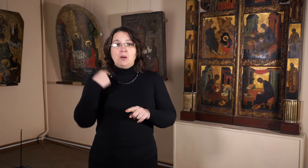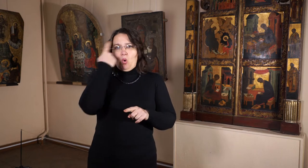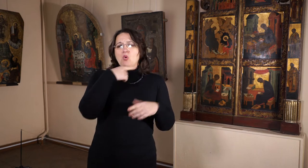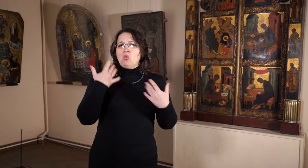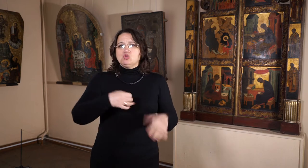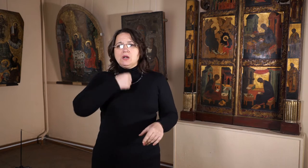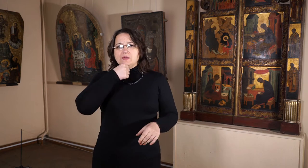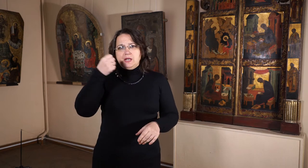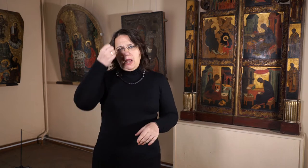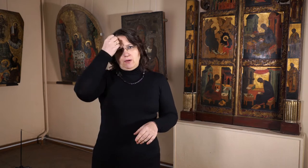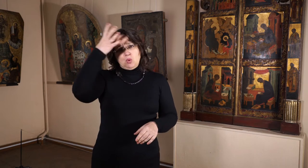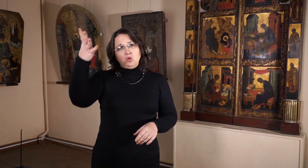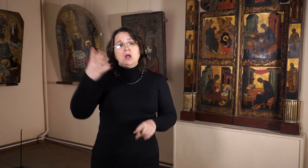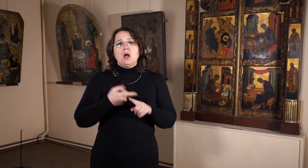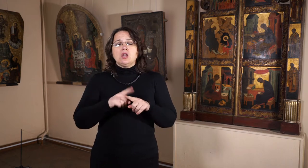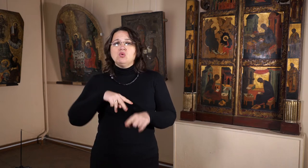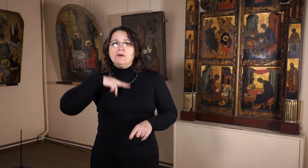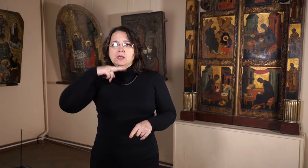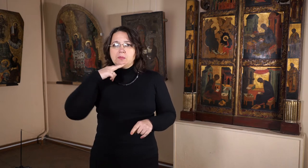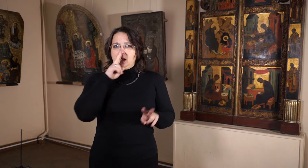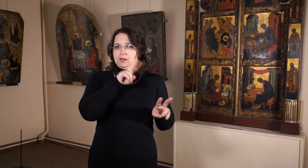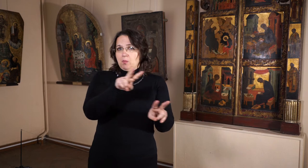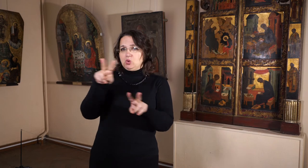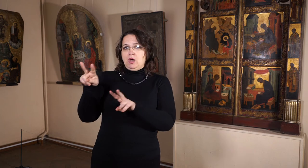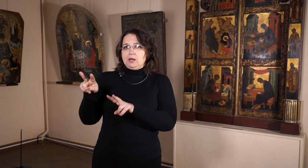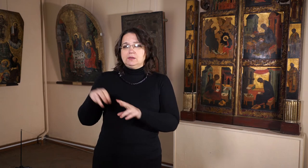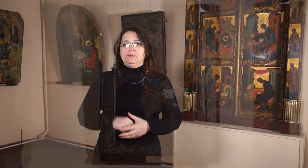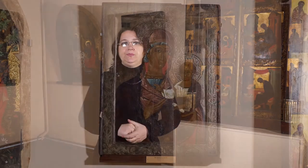уже зрелый мудрец, который внимательно наблюдает.